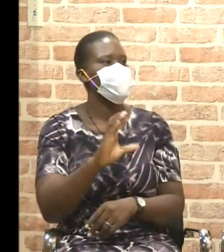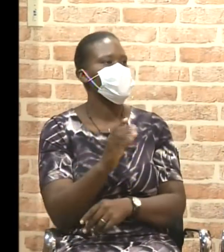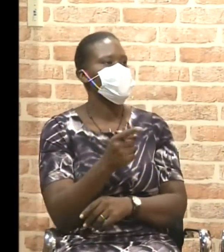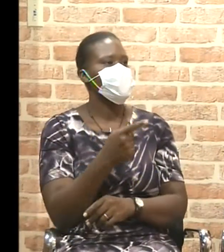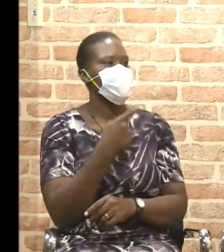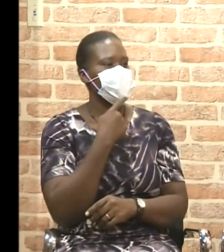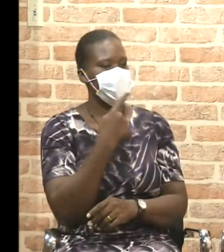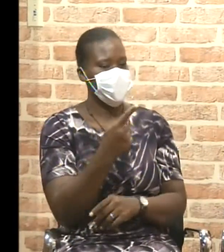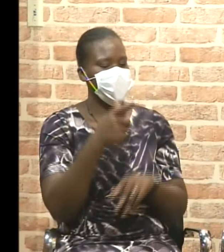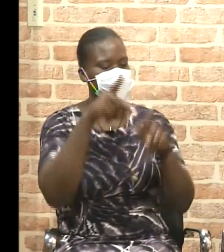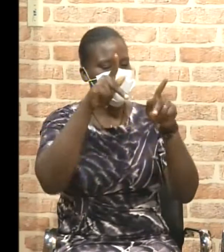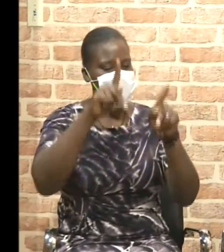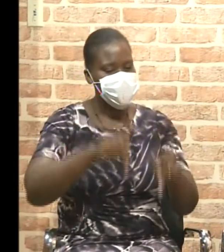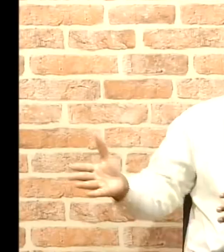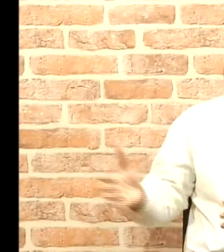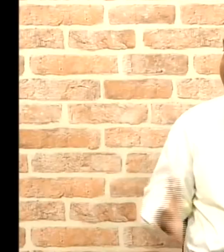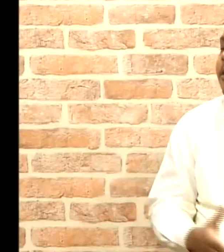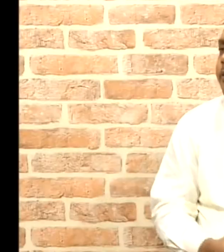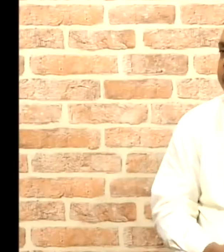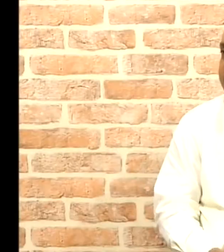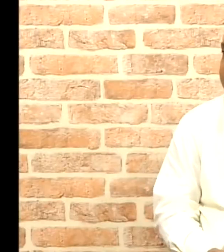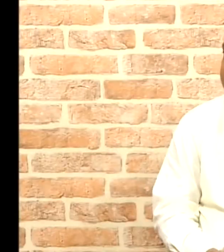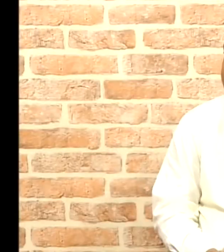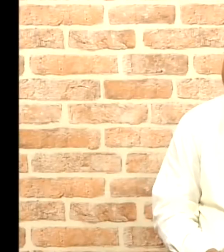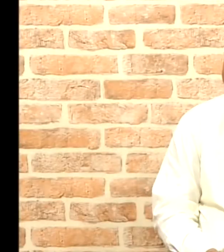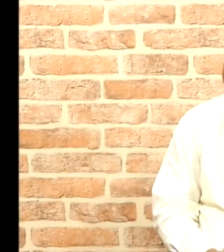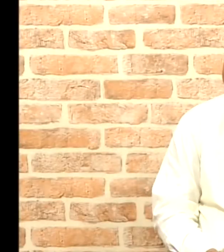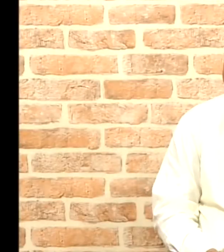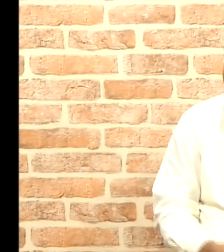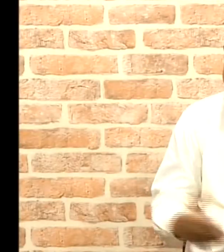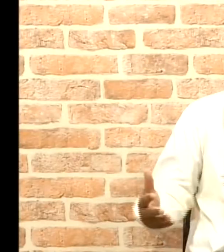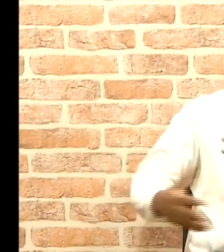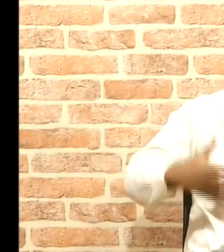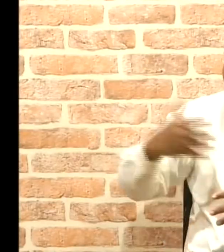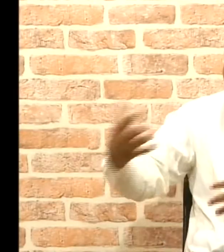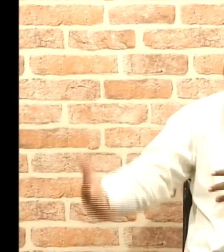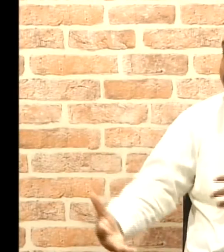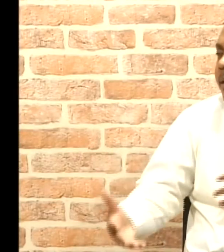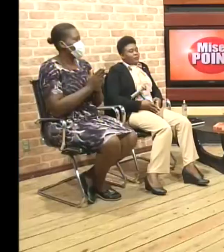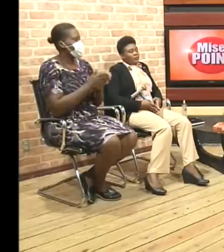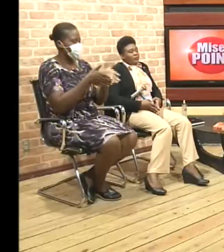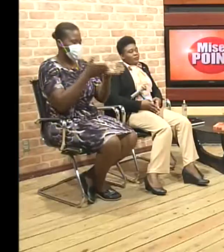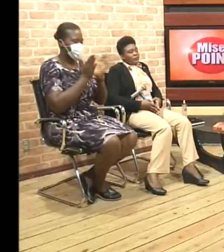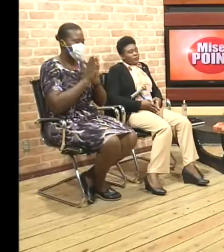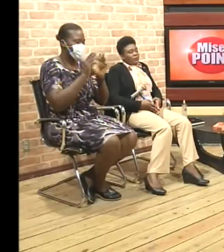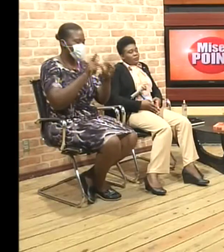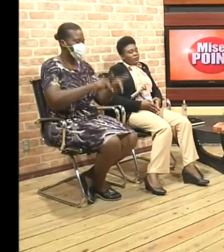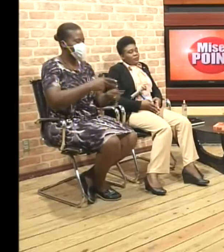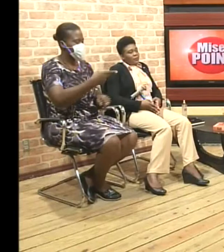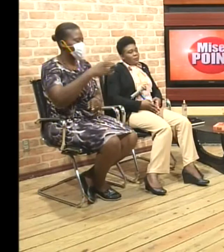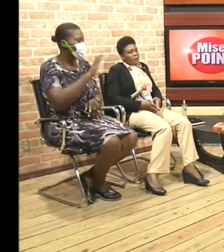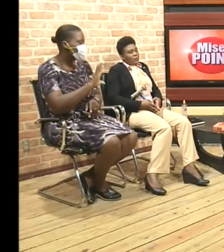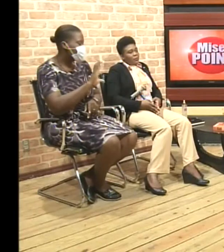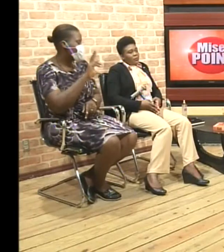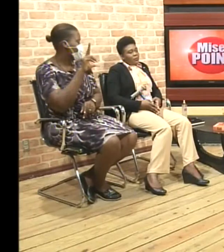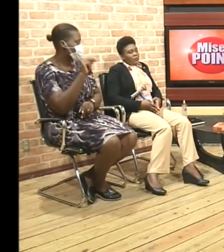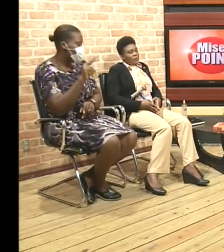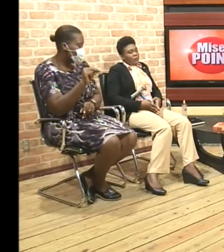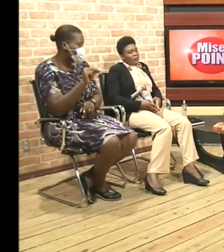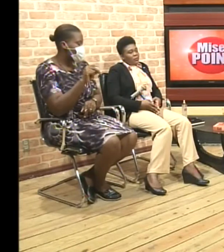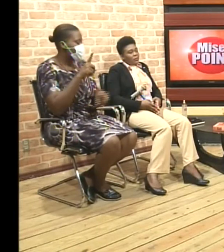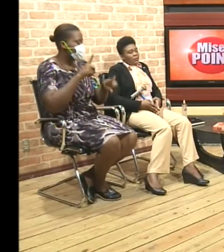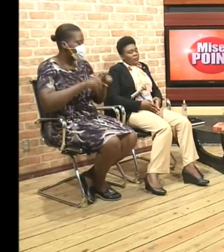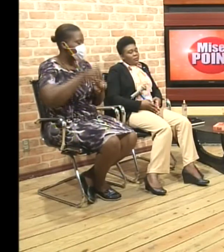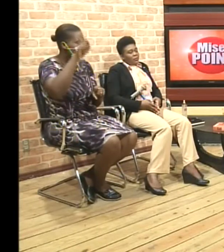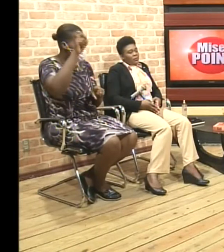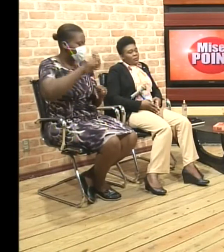qui qualifié qui capable répondre à ça n'a demandé ou faire. Bien sûr. Parce que ce n'est pas moi de mon handicapé pour mon handicapé, mais c'est moi qui est capable de qui